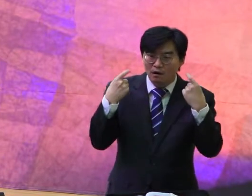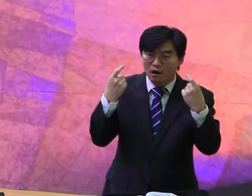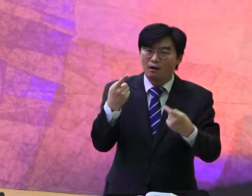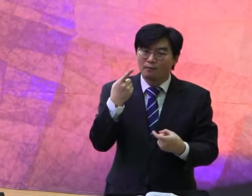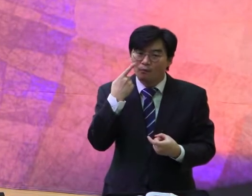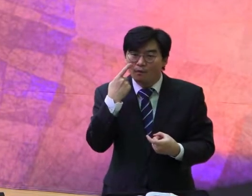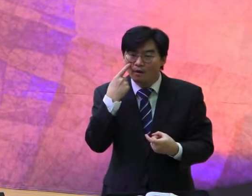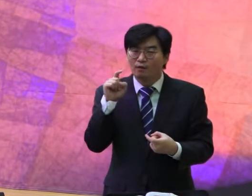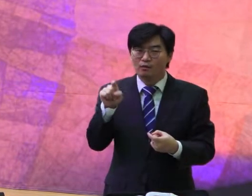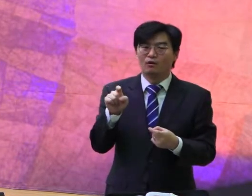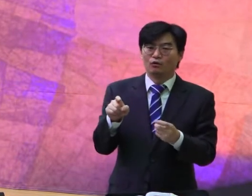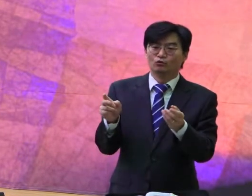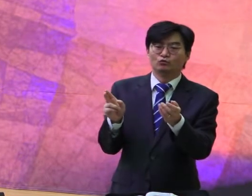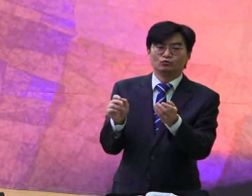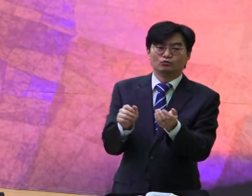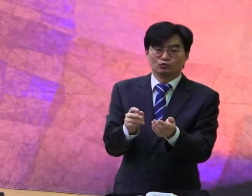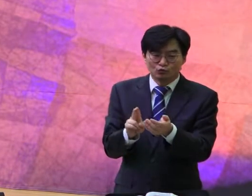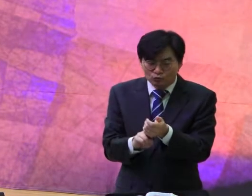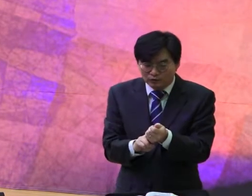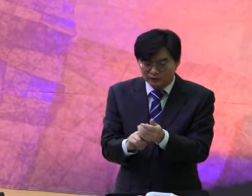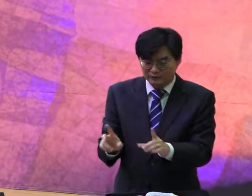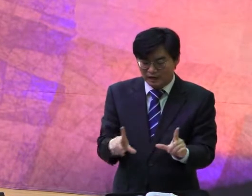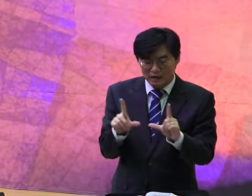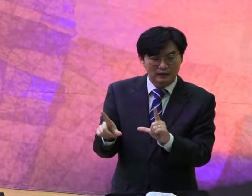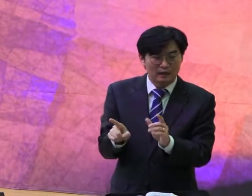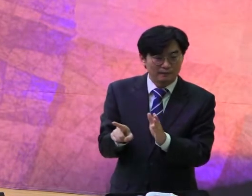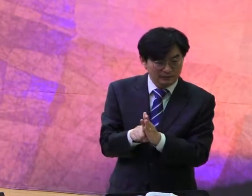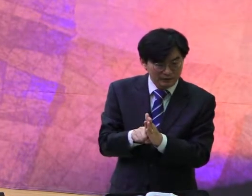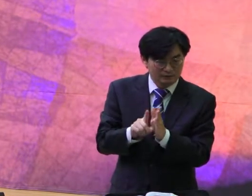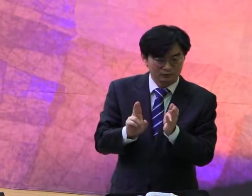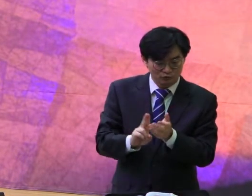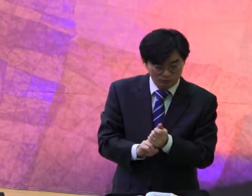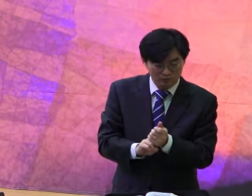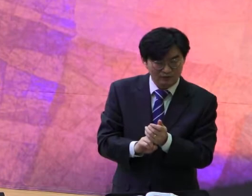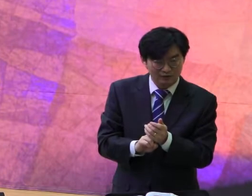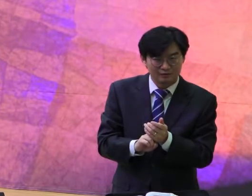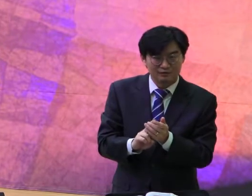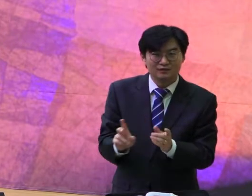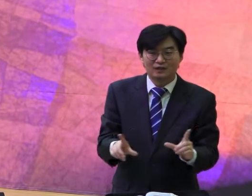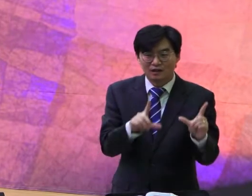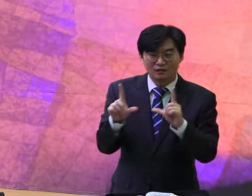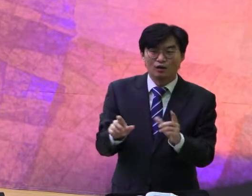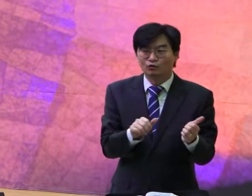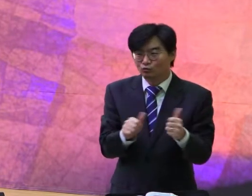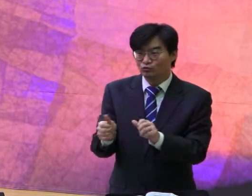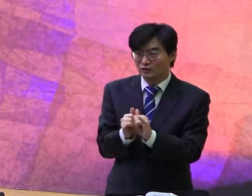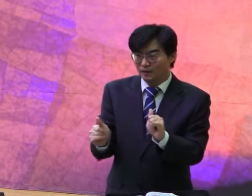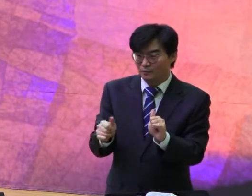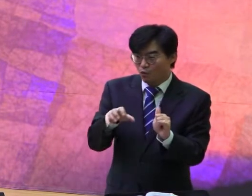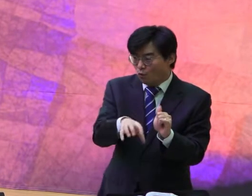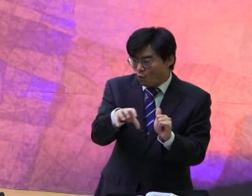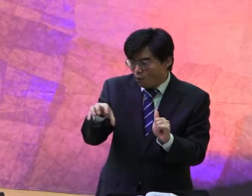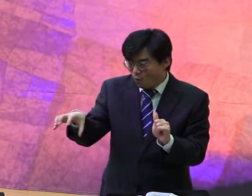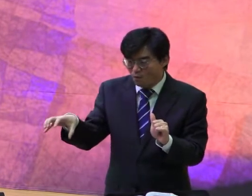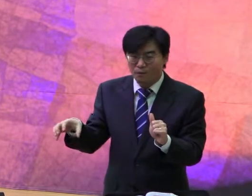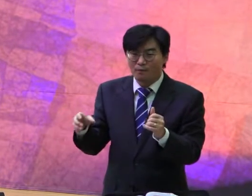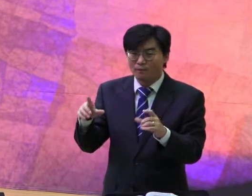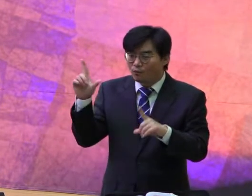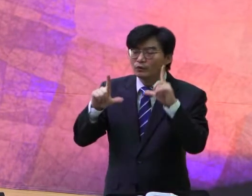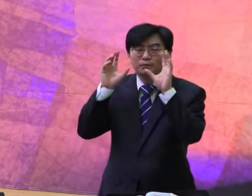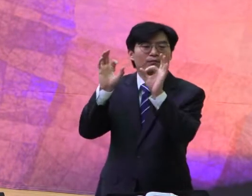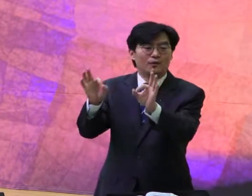카타콤 속에서 신앙생활하는 그분들이 받은 복이 지금 우리들, 그때 성지순례하던 그